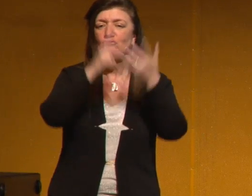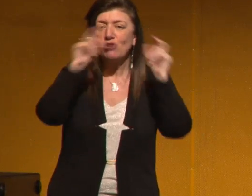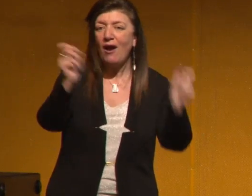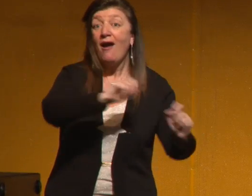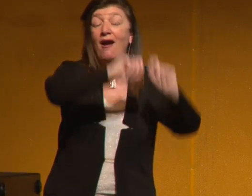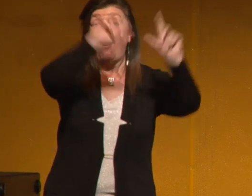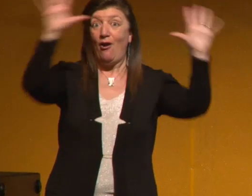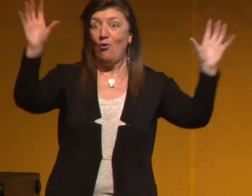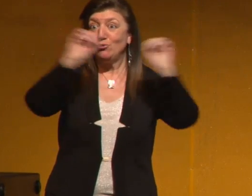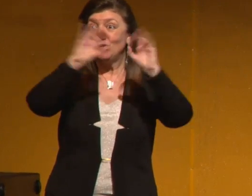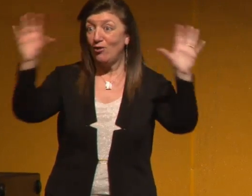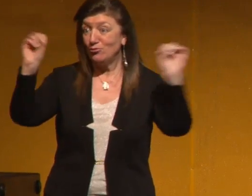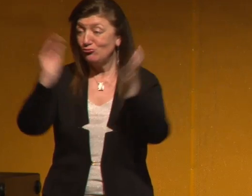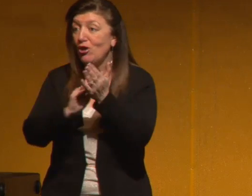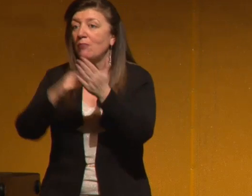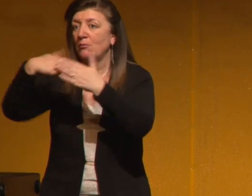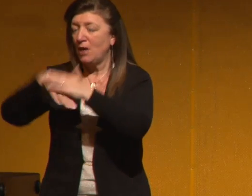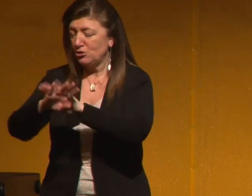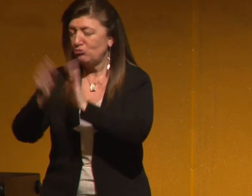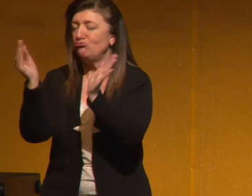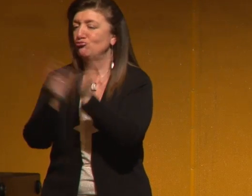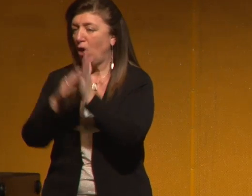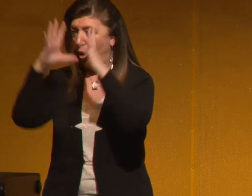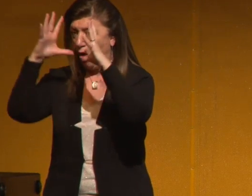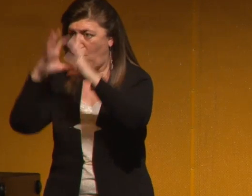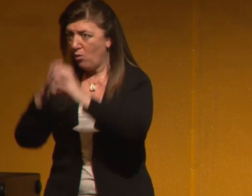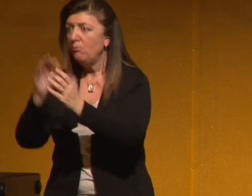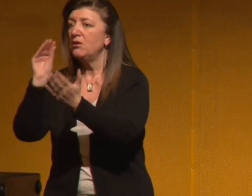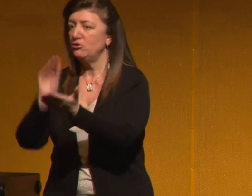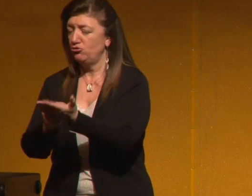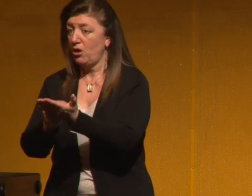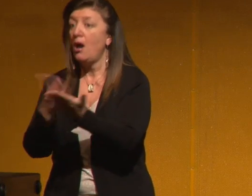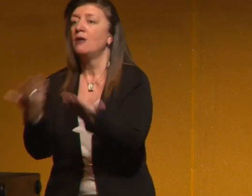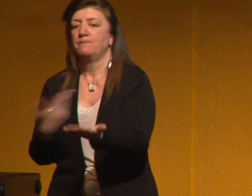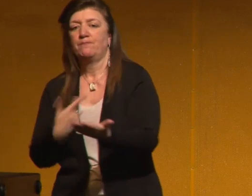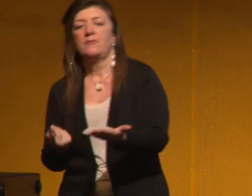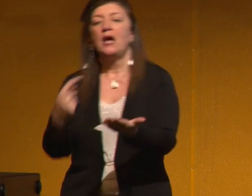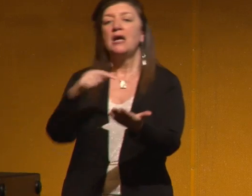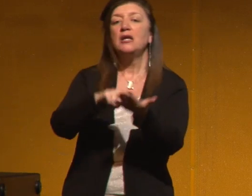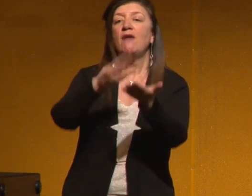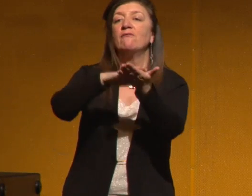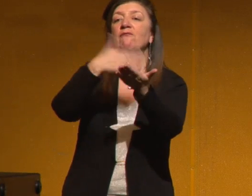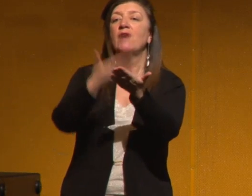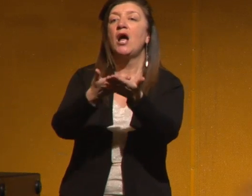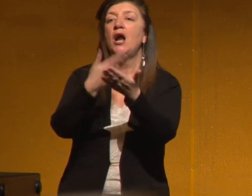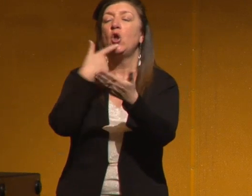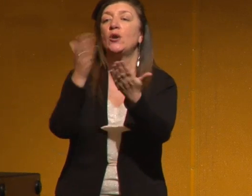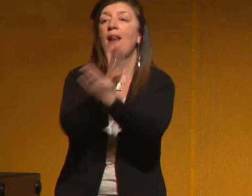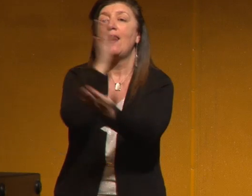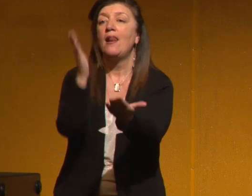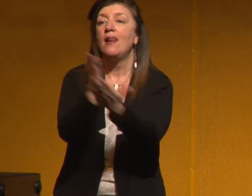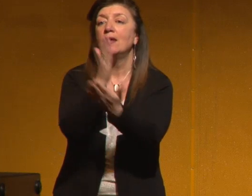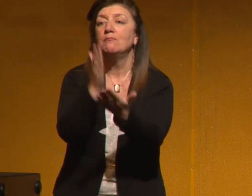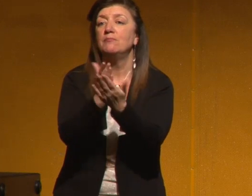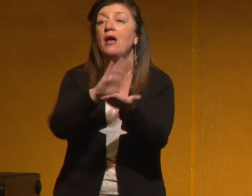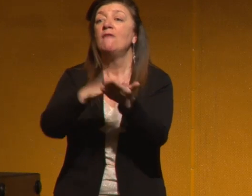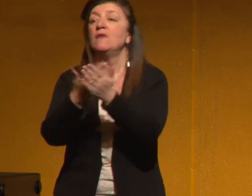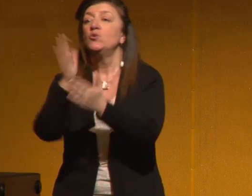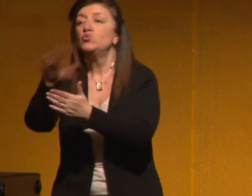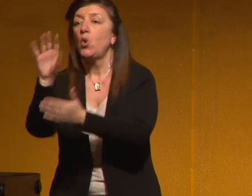si possono non sottolineare le ombre e allora torniamo al valore dei libri torniamo al valore dell'istruzione ne siamo tutti